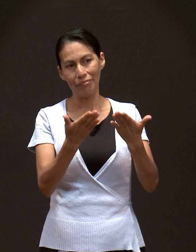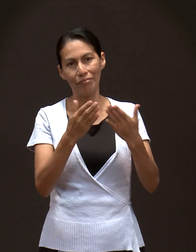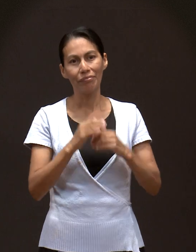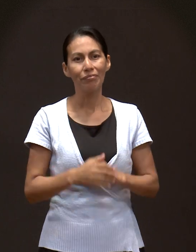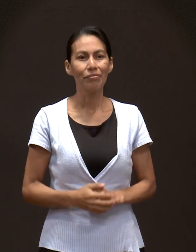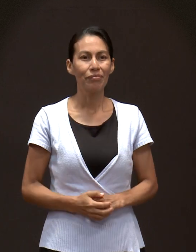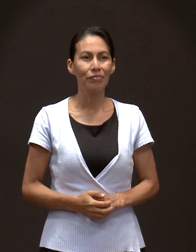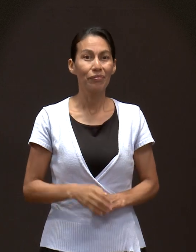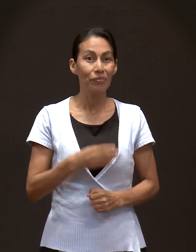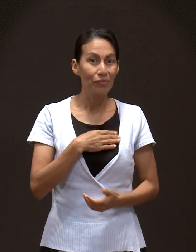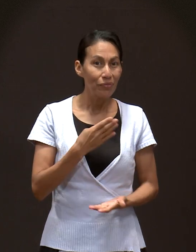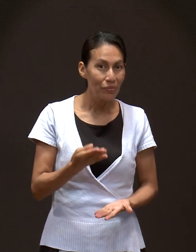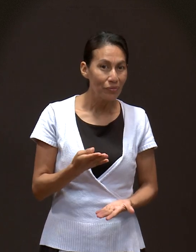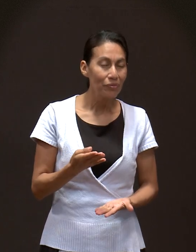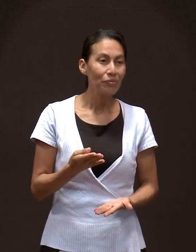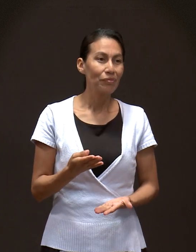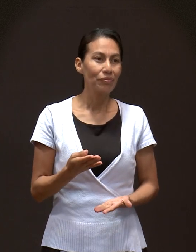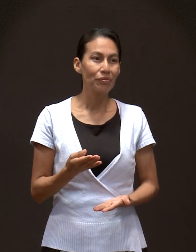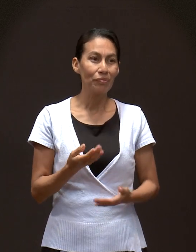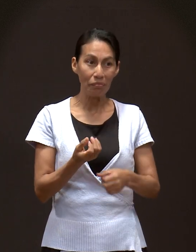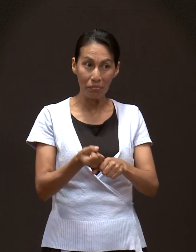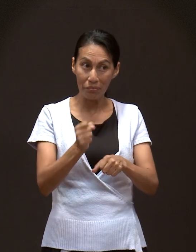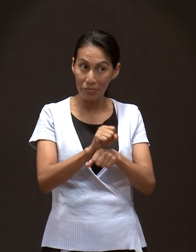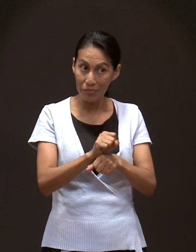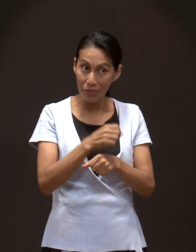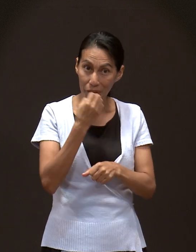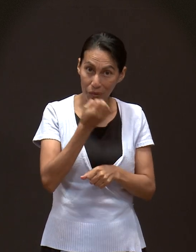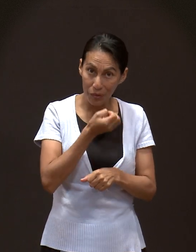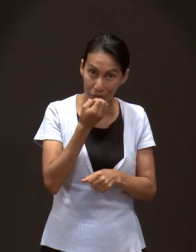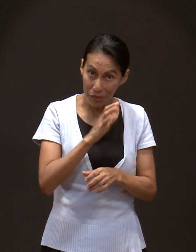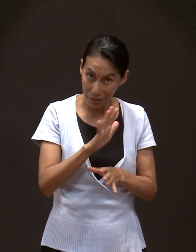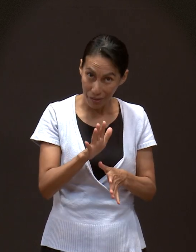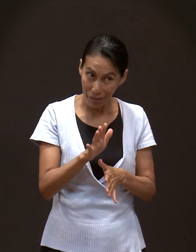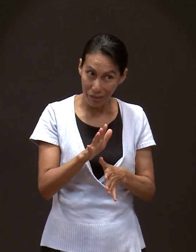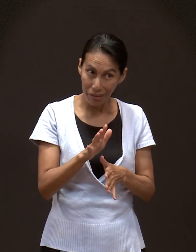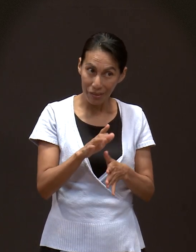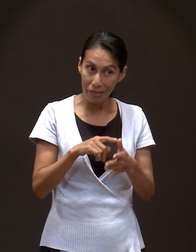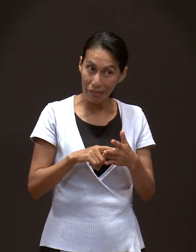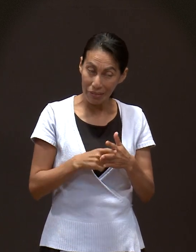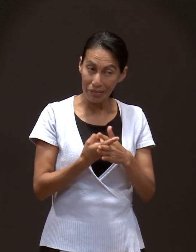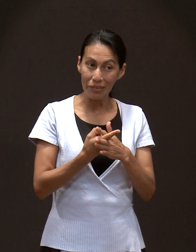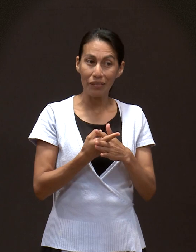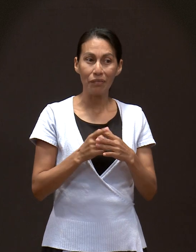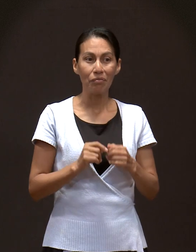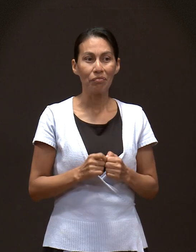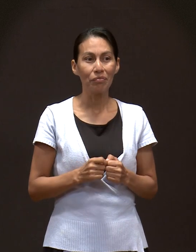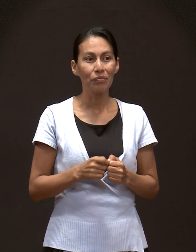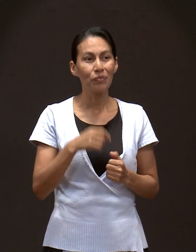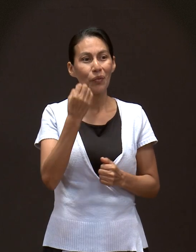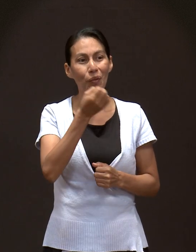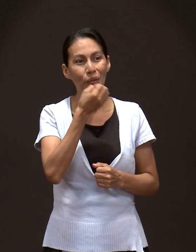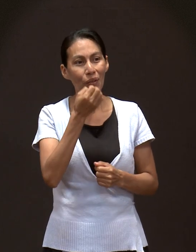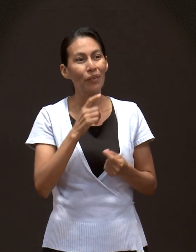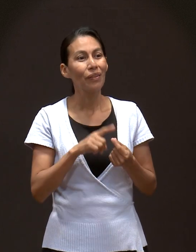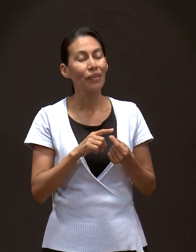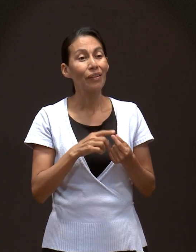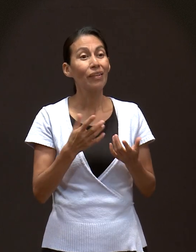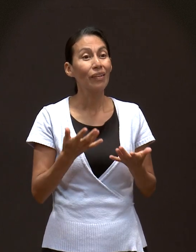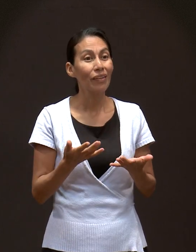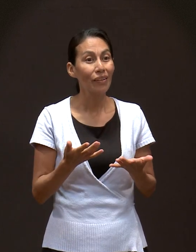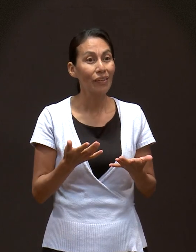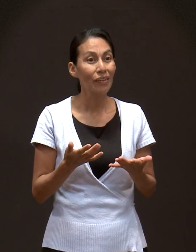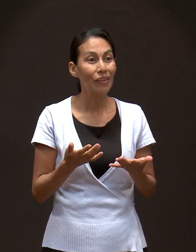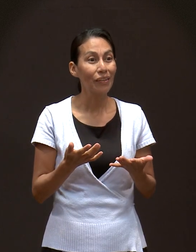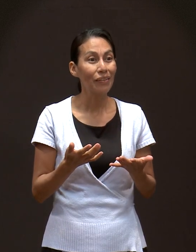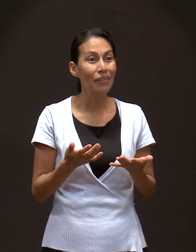fervientes, admirables realmente. Bueno, y tenemos ya la semana de oración. Empieza, está empezando esta semana de oración.